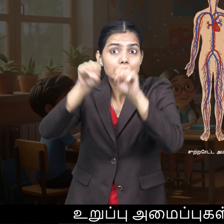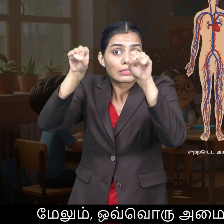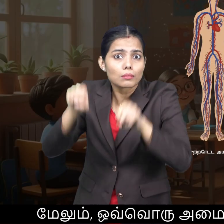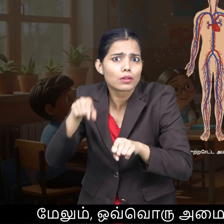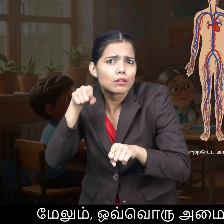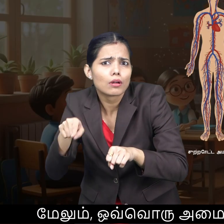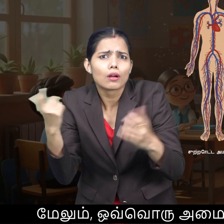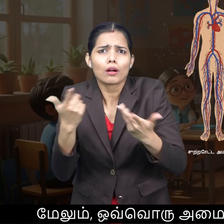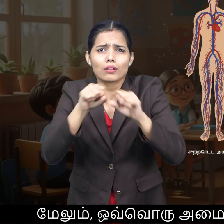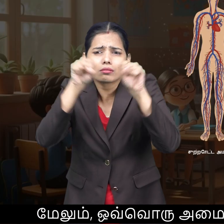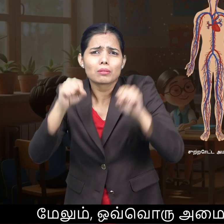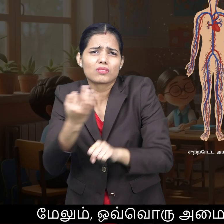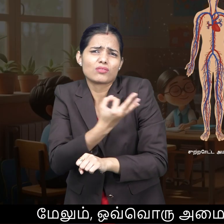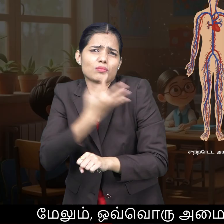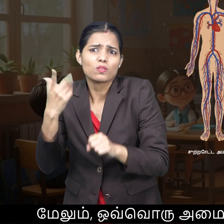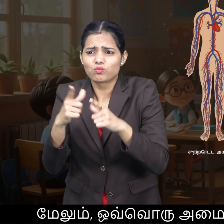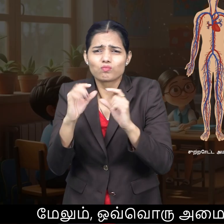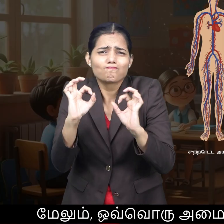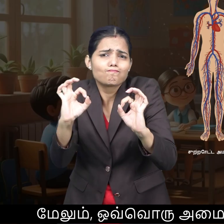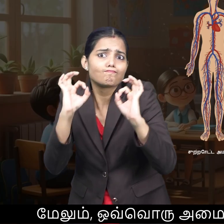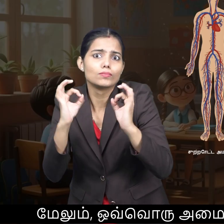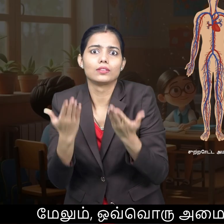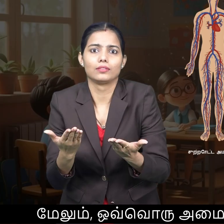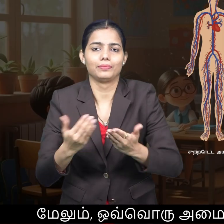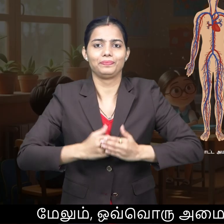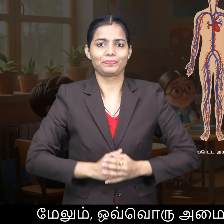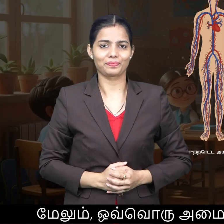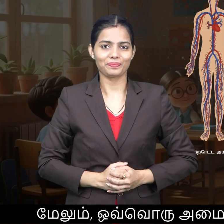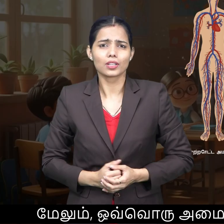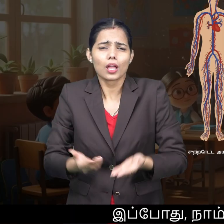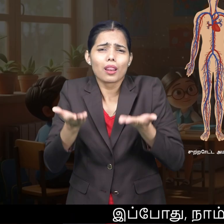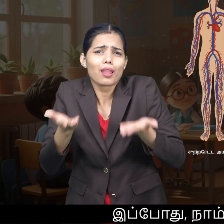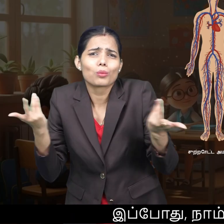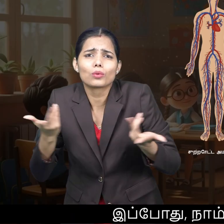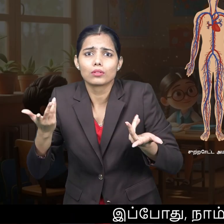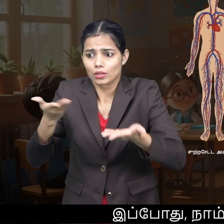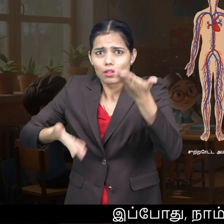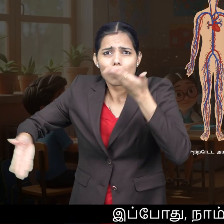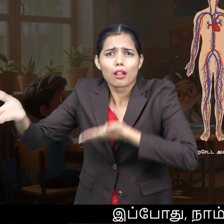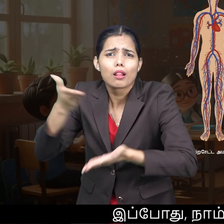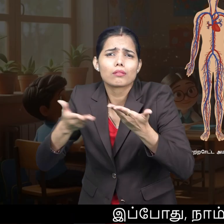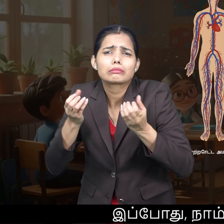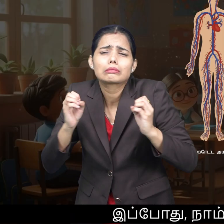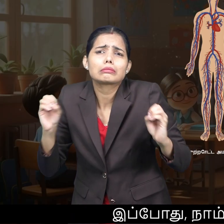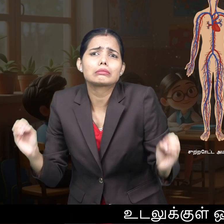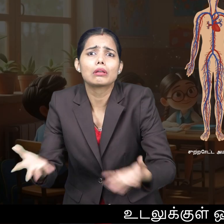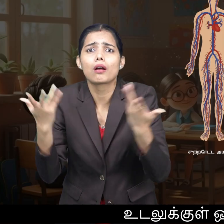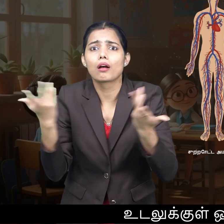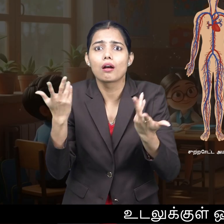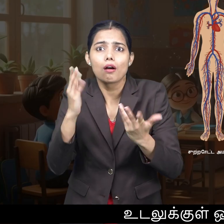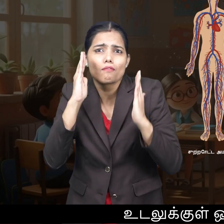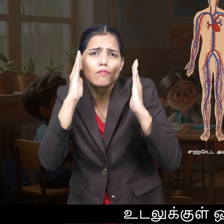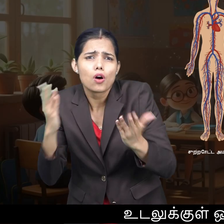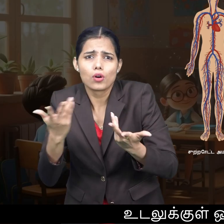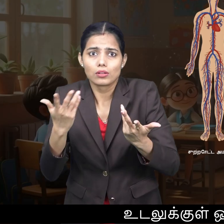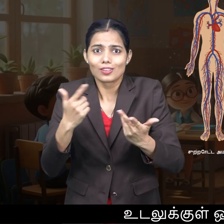வேலை செய்கின்றன. மேலும் ஒவ்வொரு அமைப்புக்கும் ஒரு சிறப்பு வேலை உள்ளது. இப்போது நாம் உடலுக்குள் ஒரு கண்கவர்